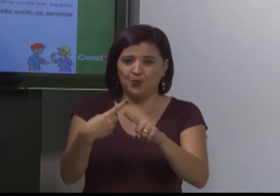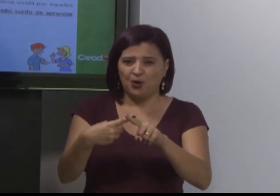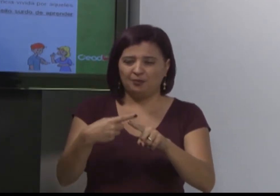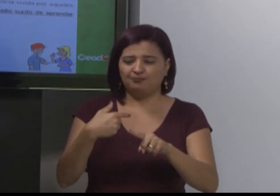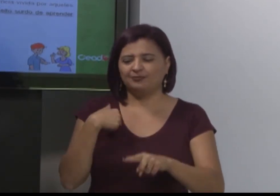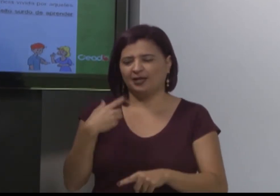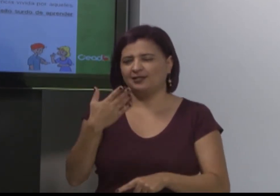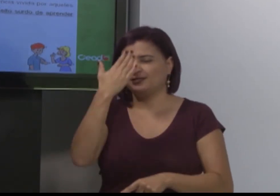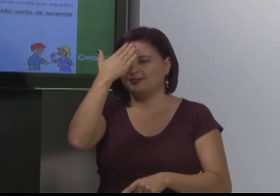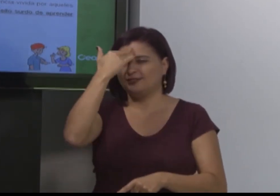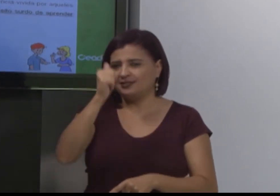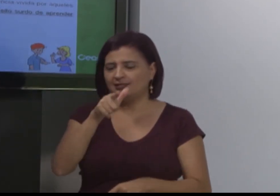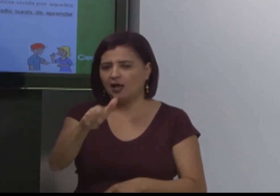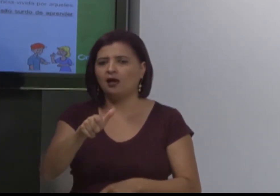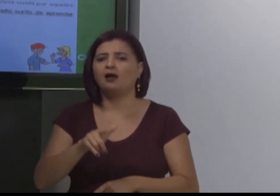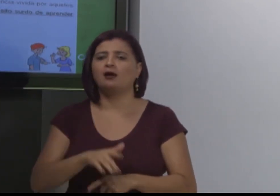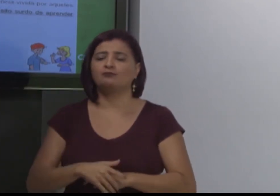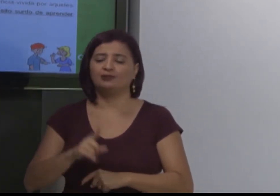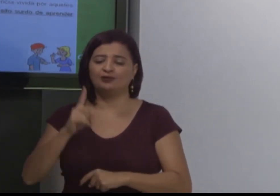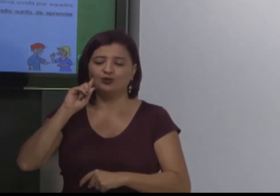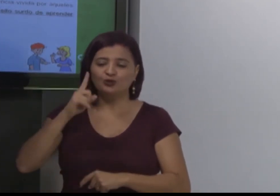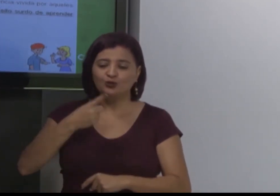e é o jeito do surdo ensinar.